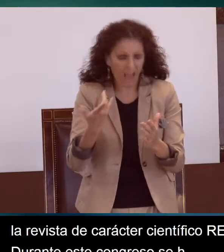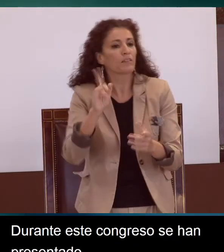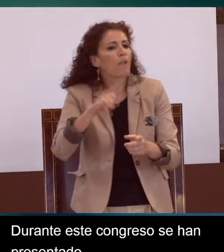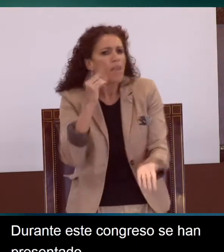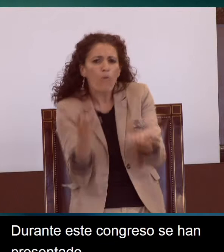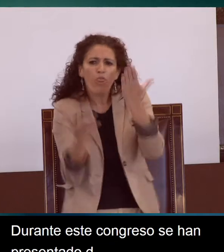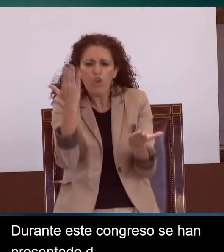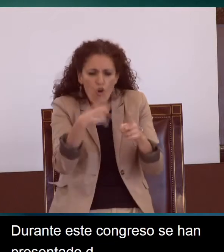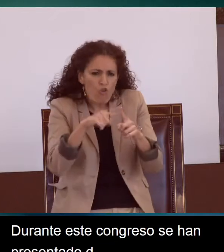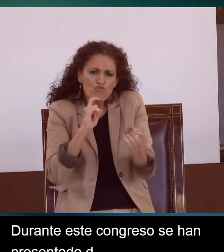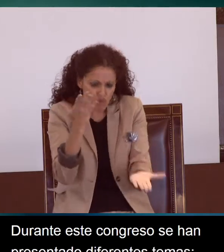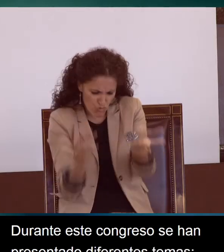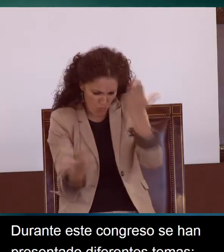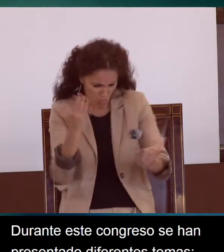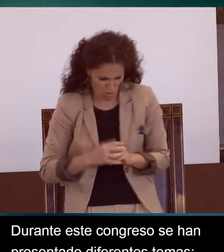metodología, evaluación,